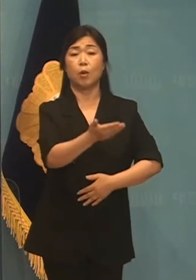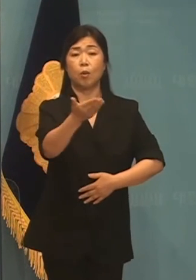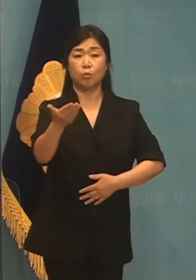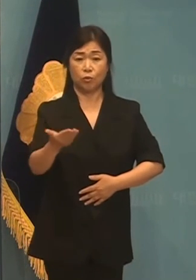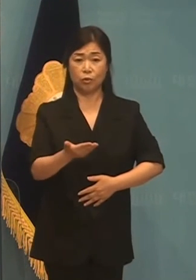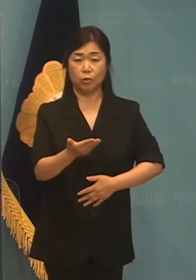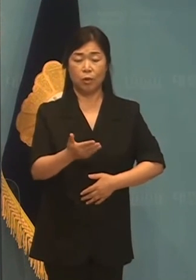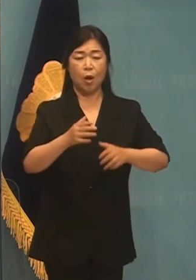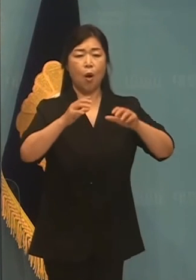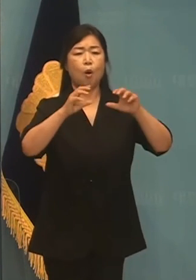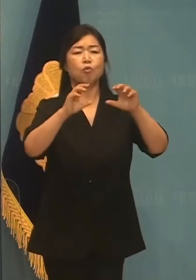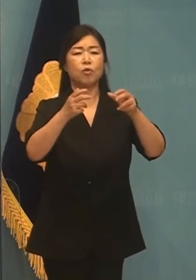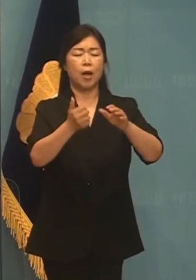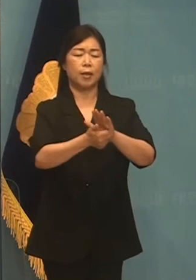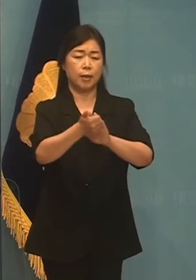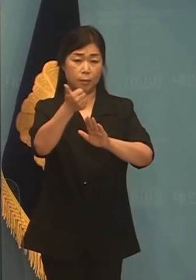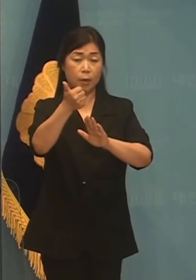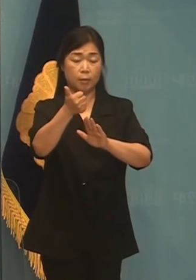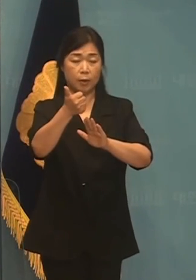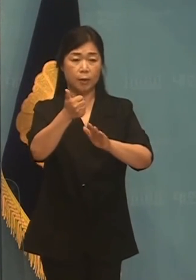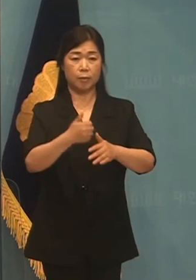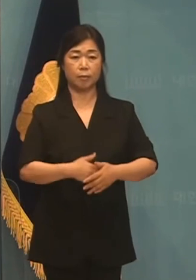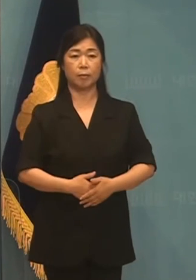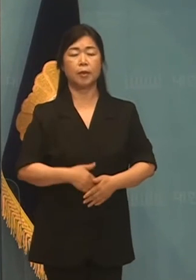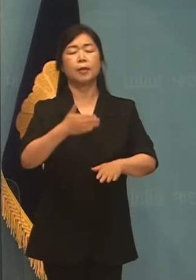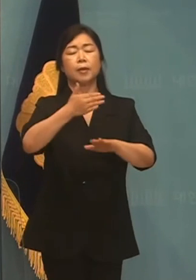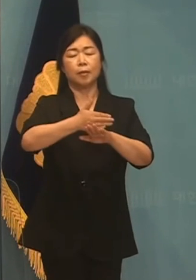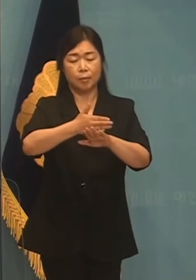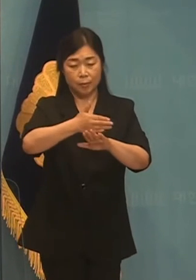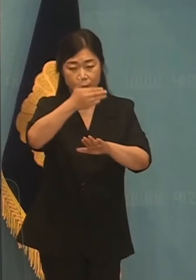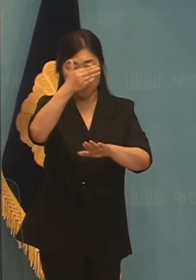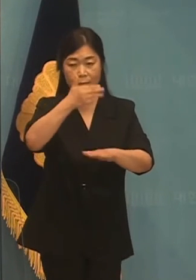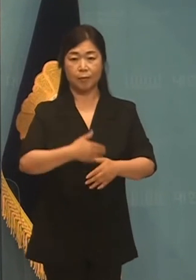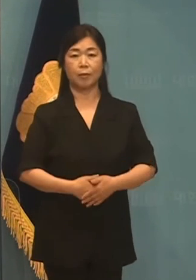여러분이 국가의 희망입니다. 감사합니다.